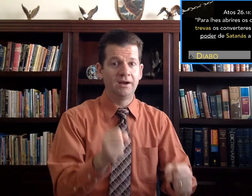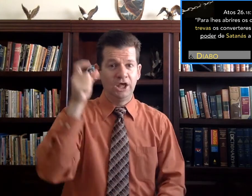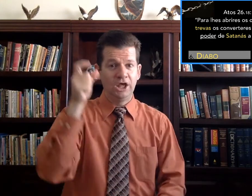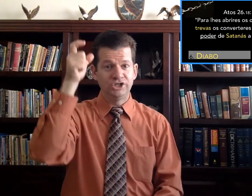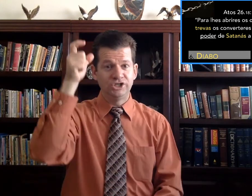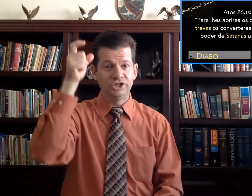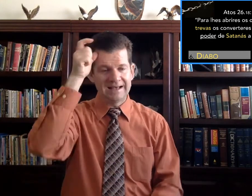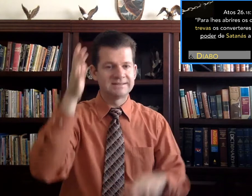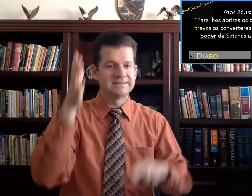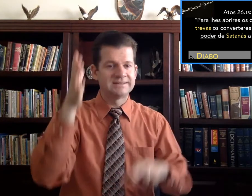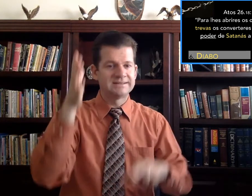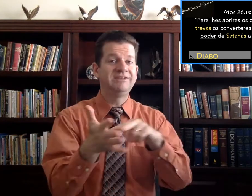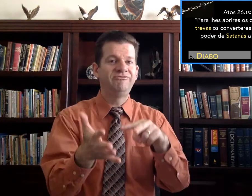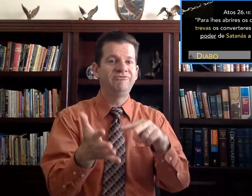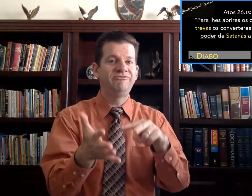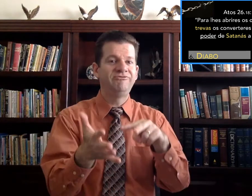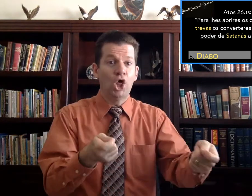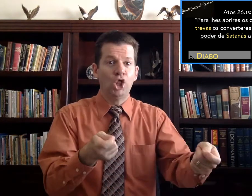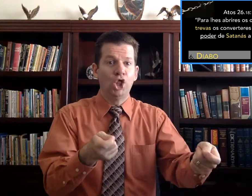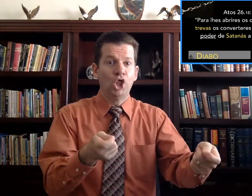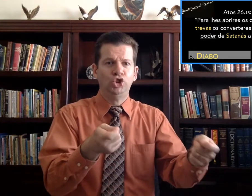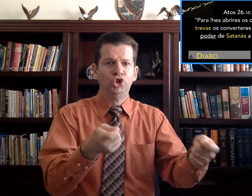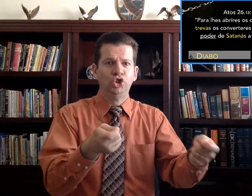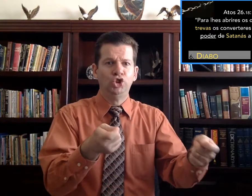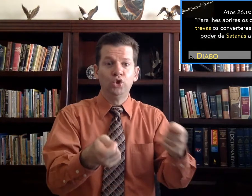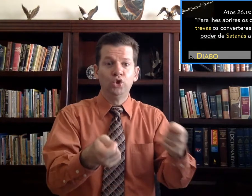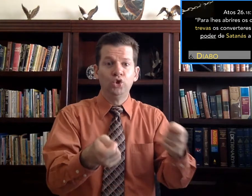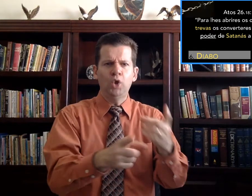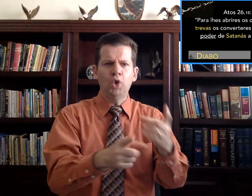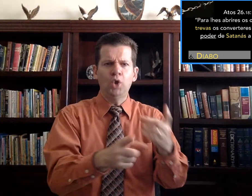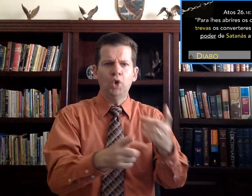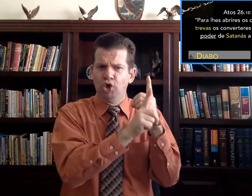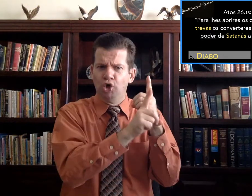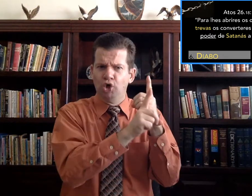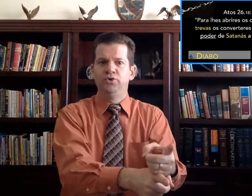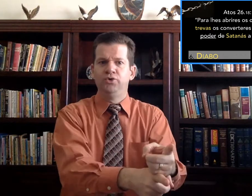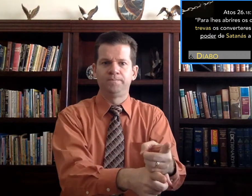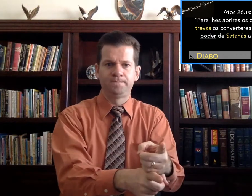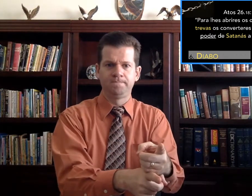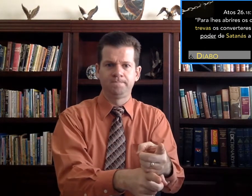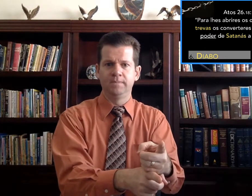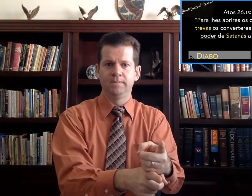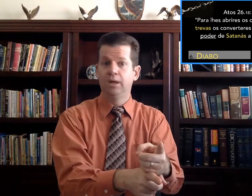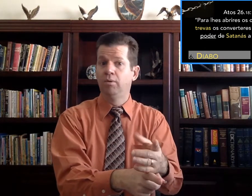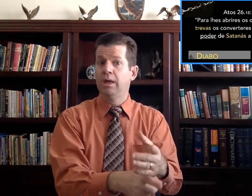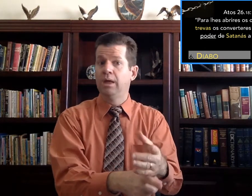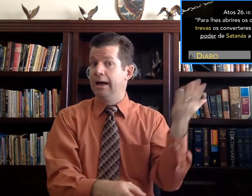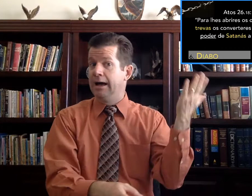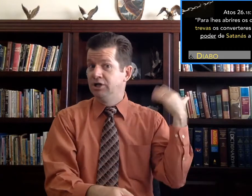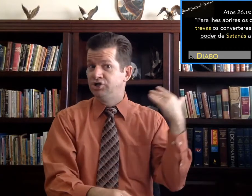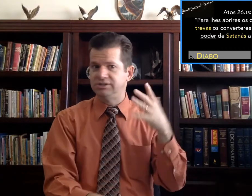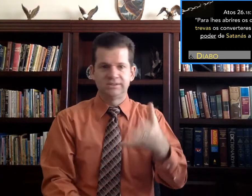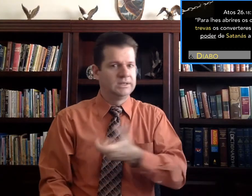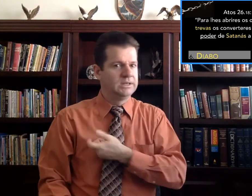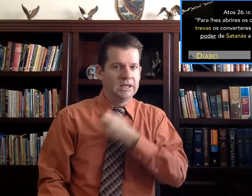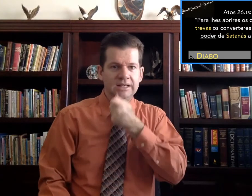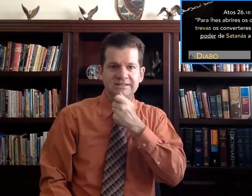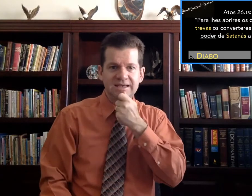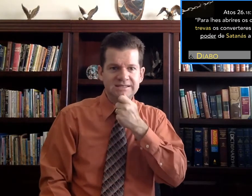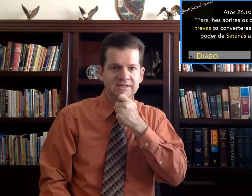de Satanás significa controle ou domínio. Então, antes, sem ser